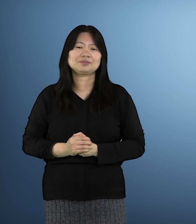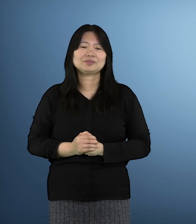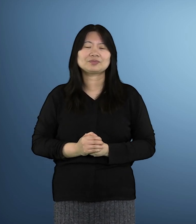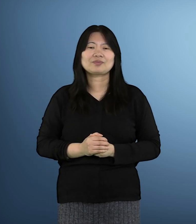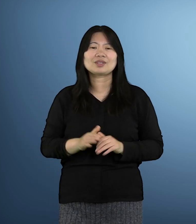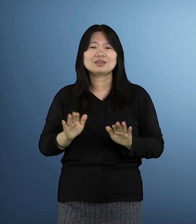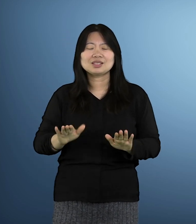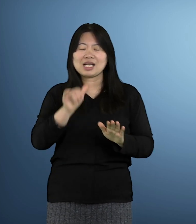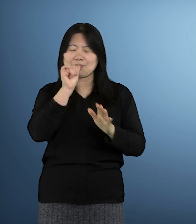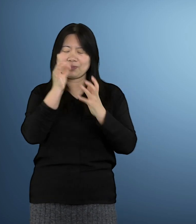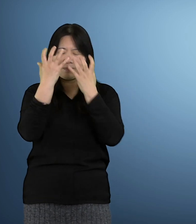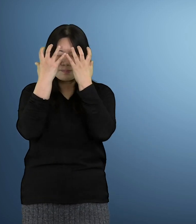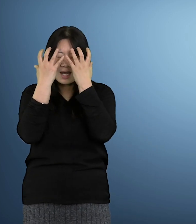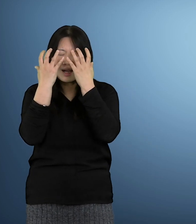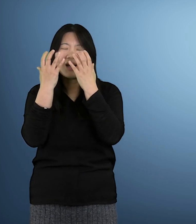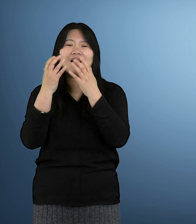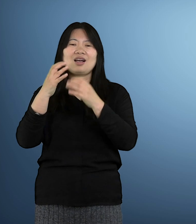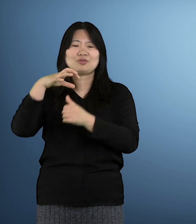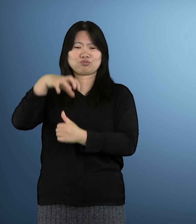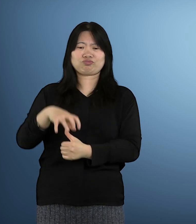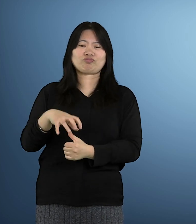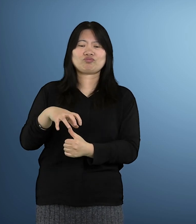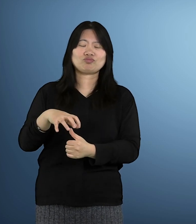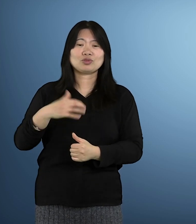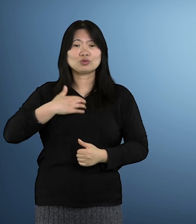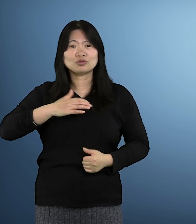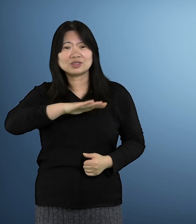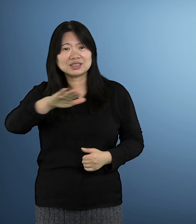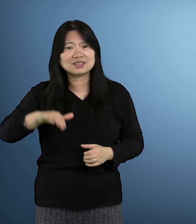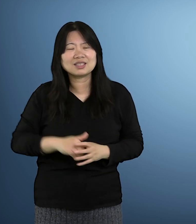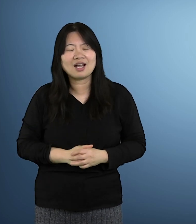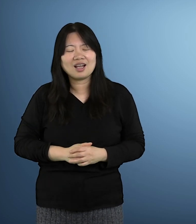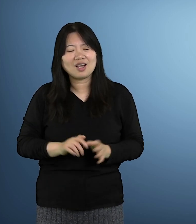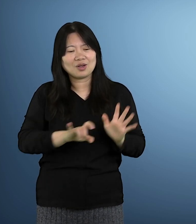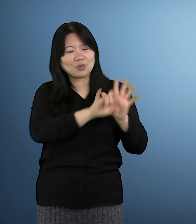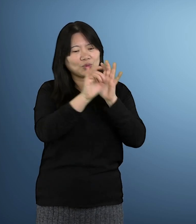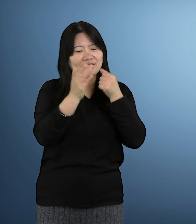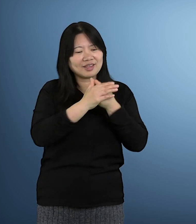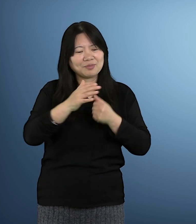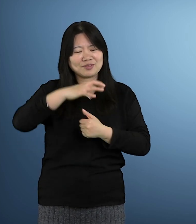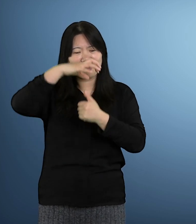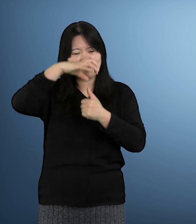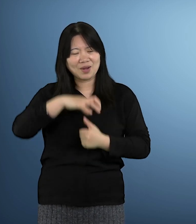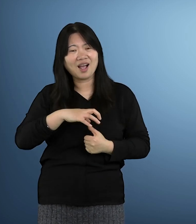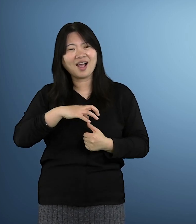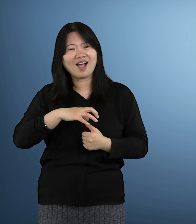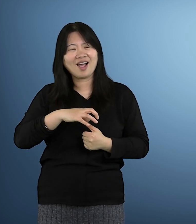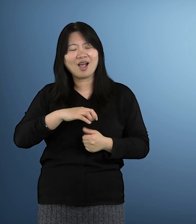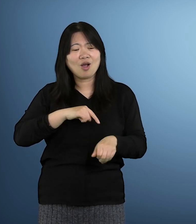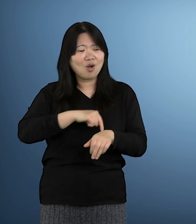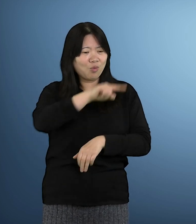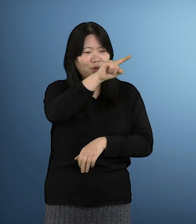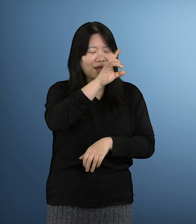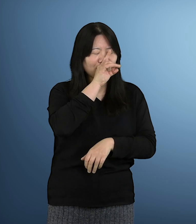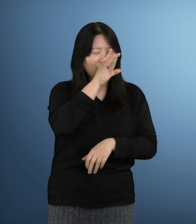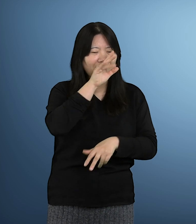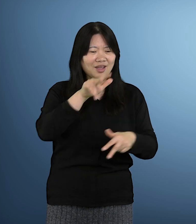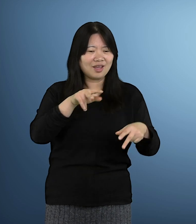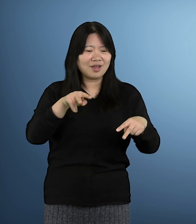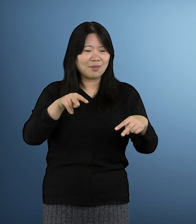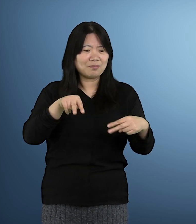지금 매였잖아요. 마치 우리가 이 코로나에 묶여가지고 아무것도 할 수